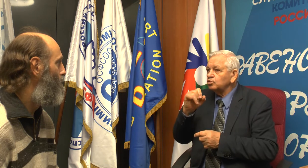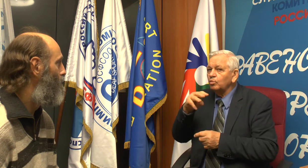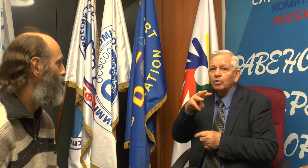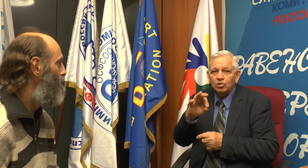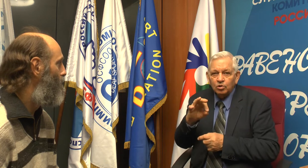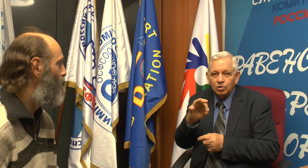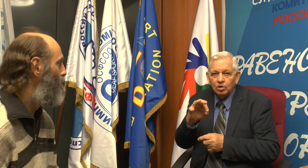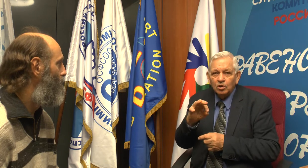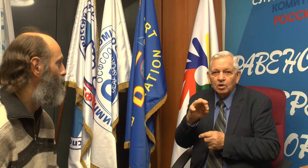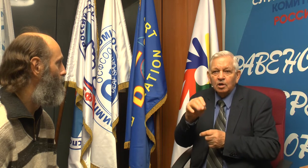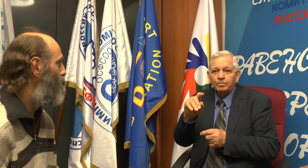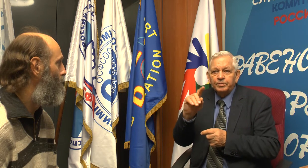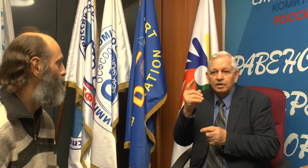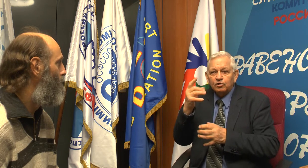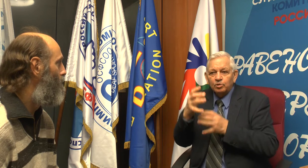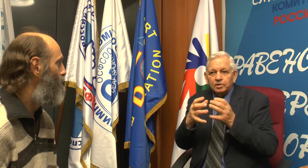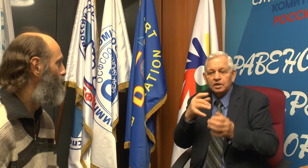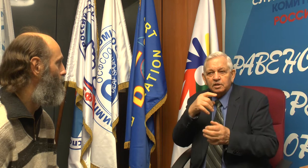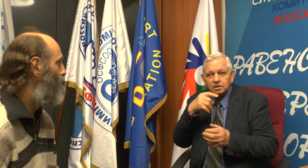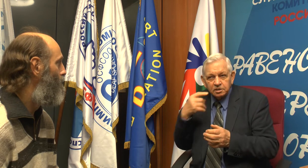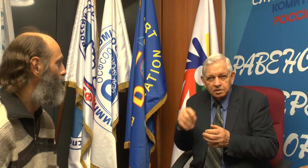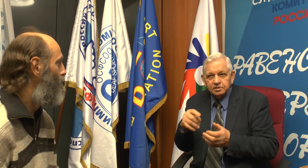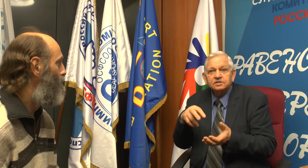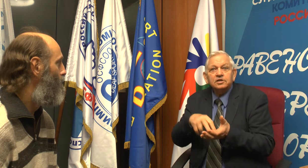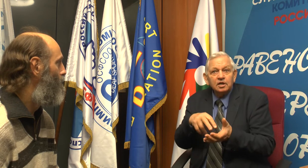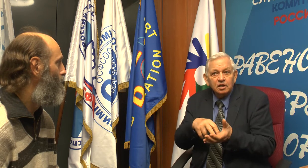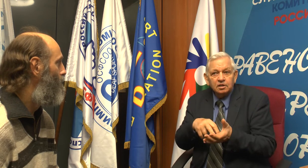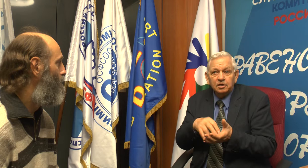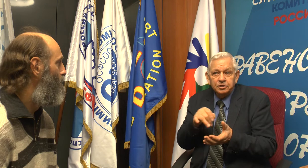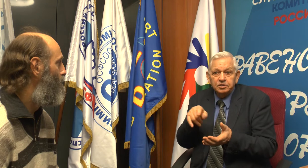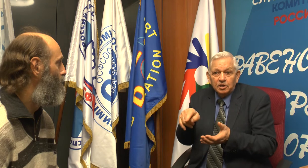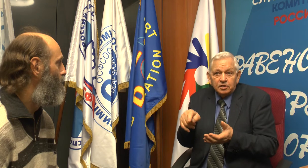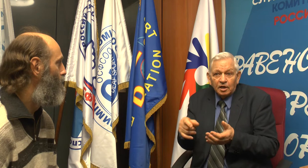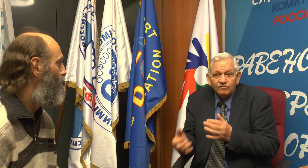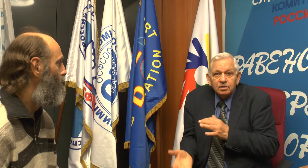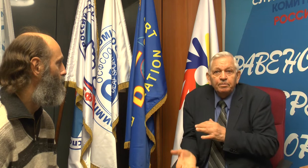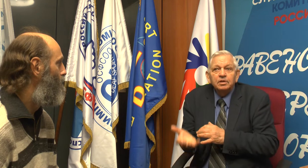умо. Первый чемпионат России состоялся, и там всплыл